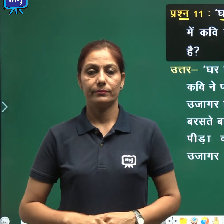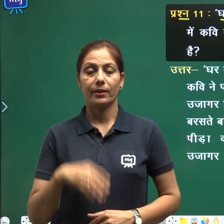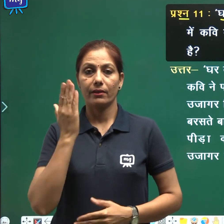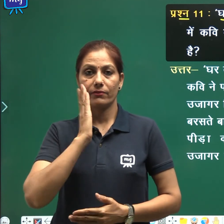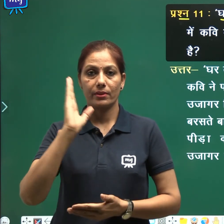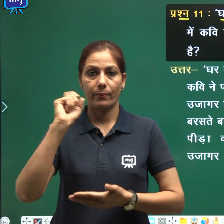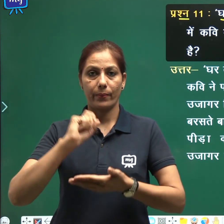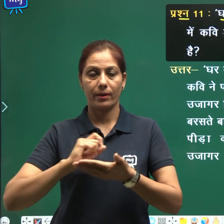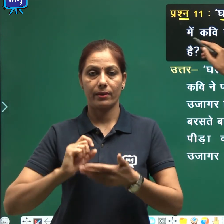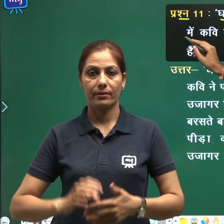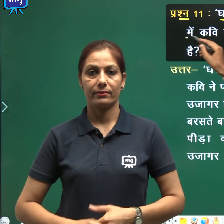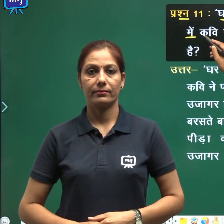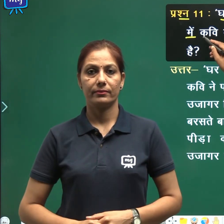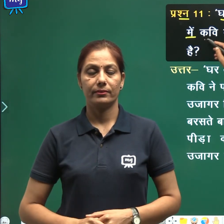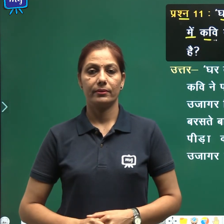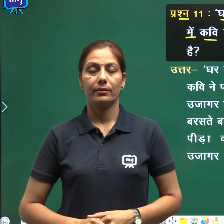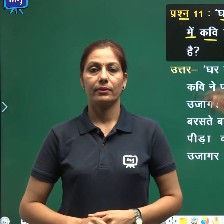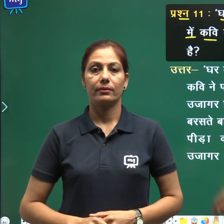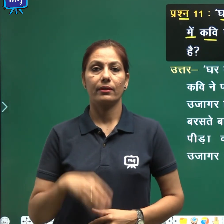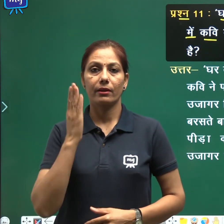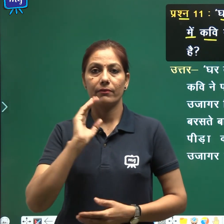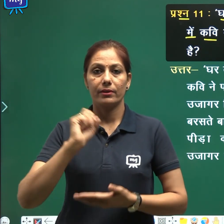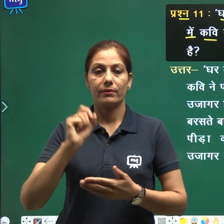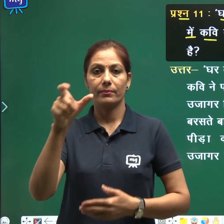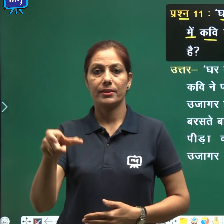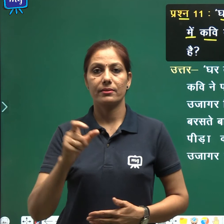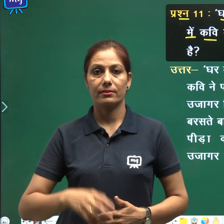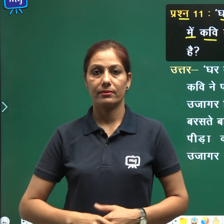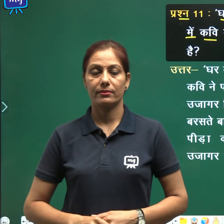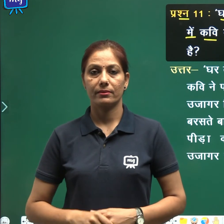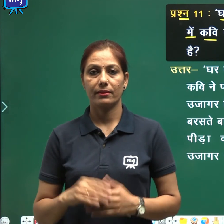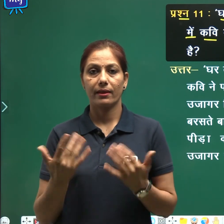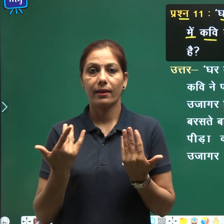कविता में कवि